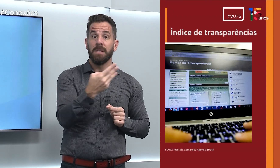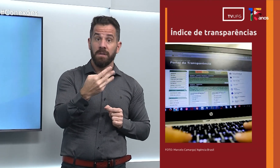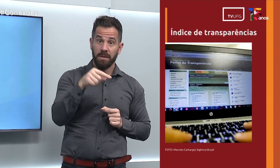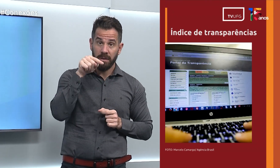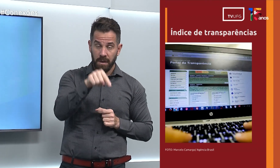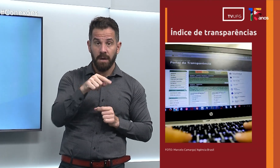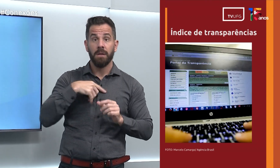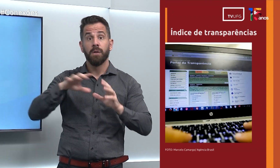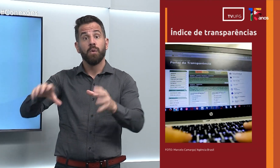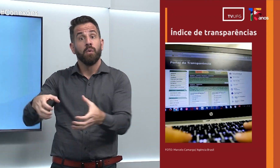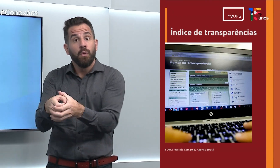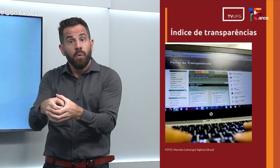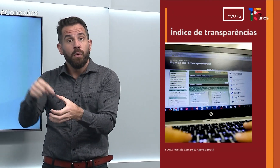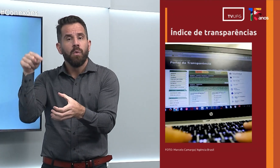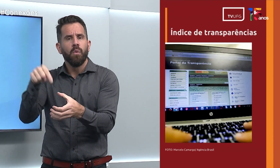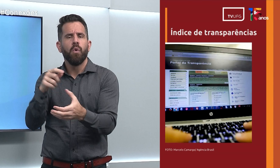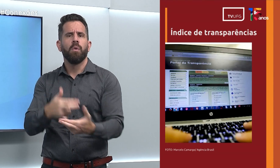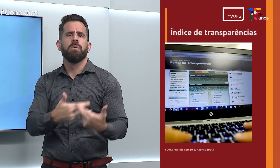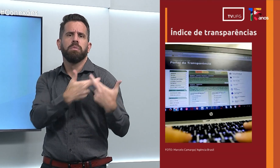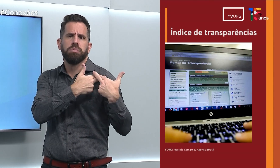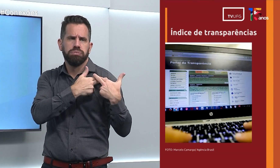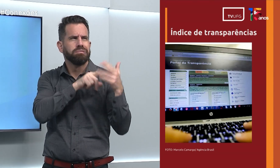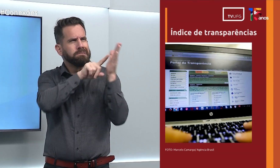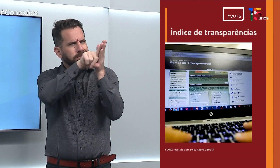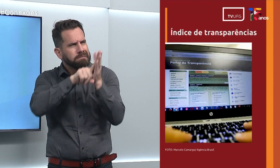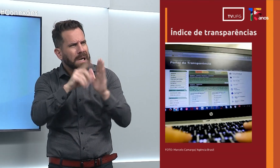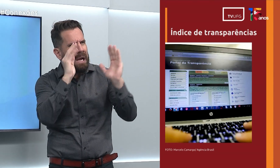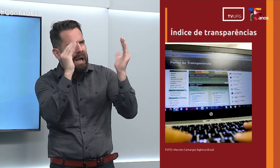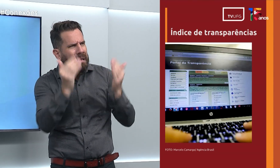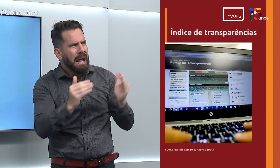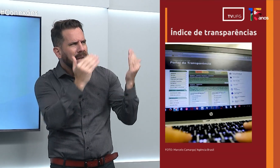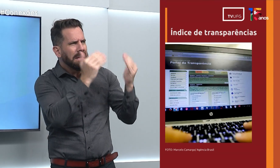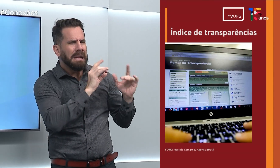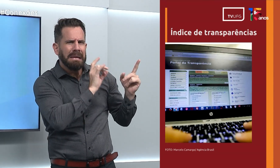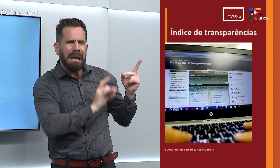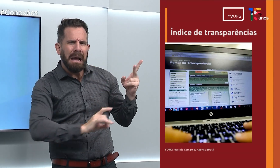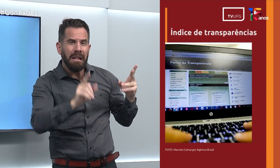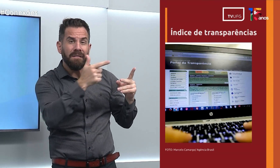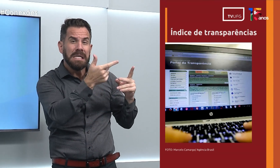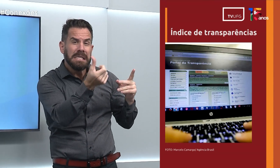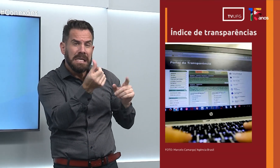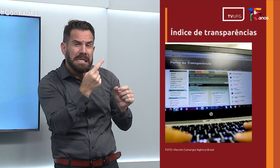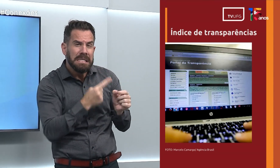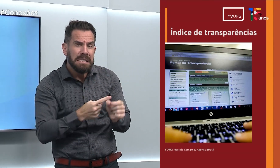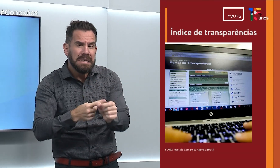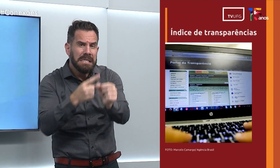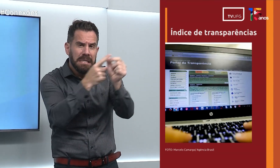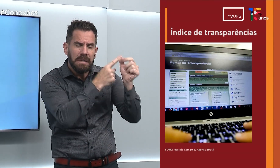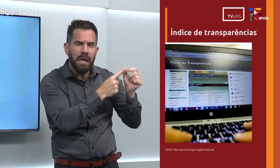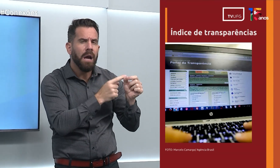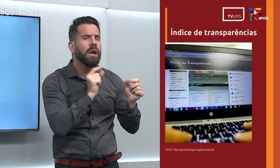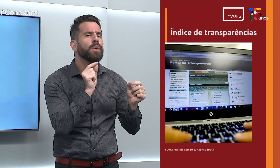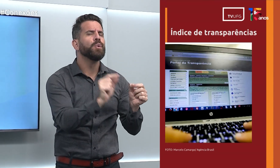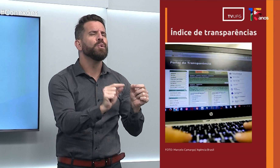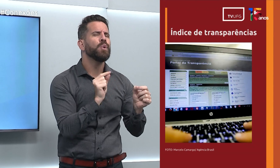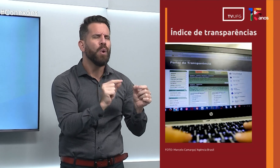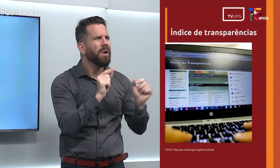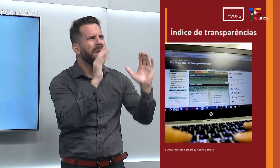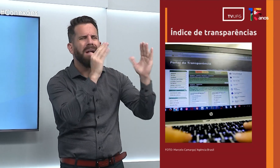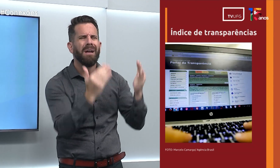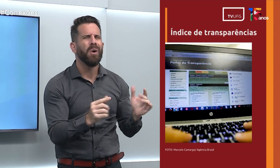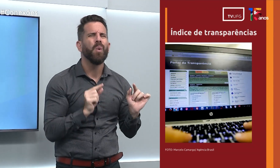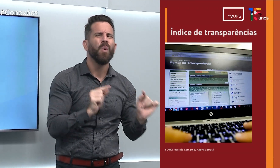Knowledge Brasil, que avaliou 26 cidades mais importantes do país quanto à transparência dos